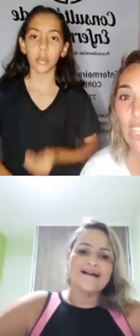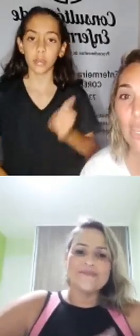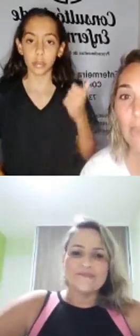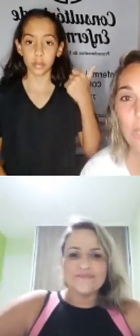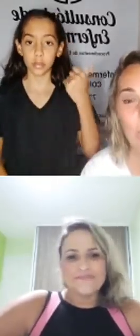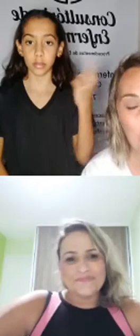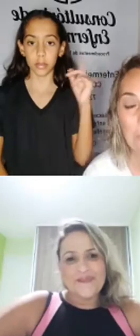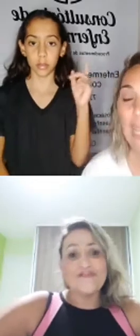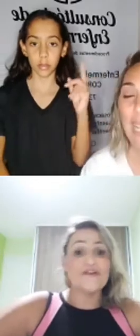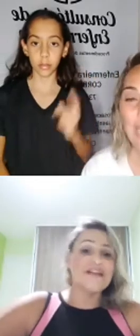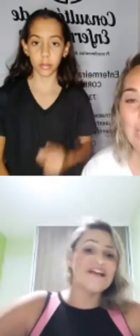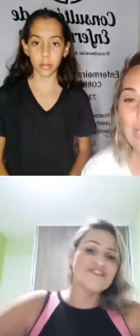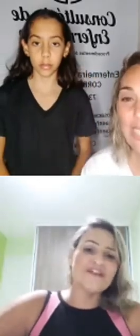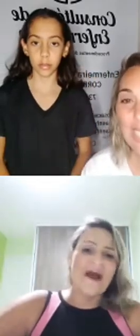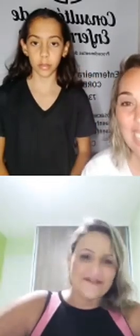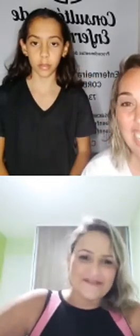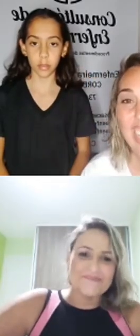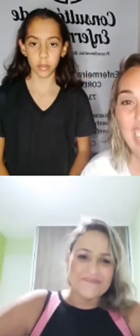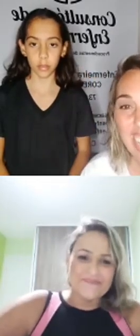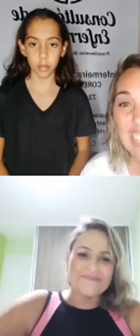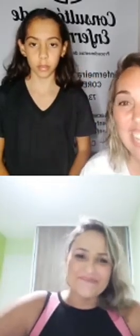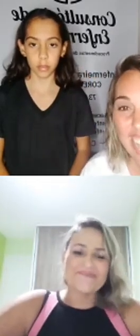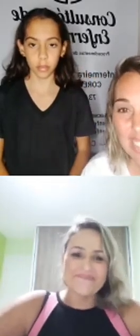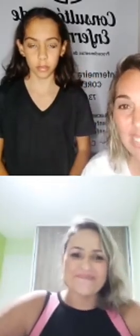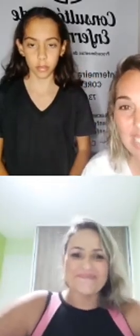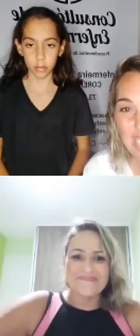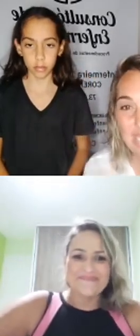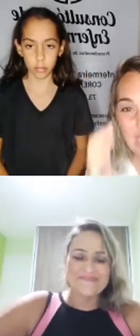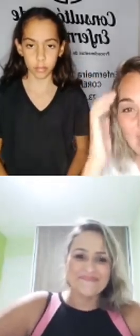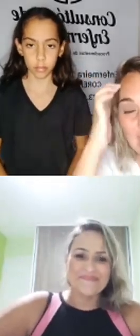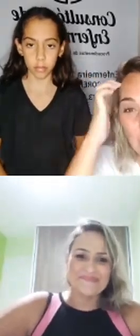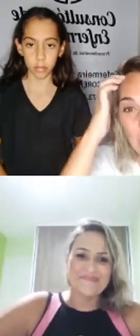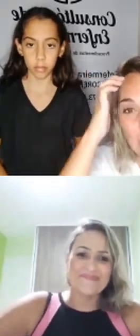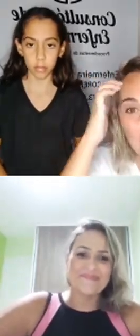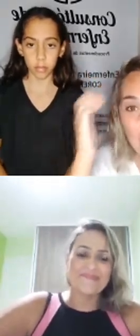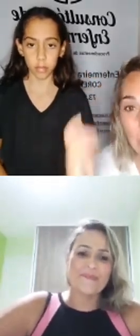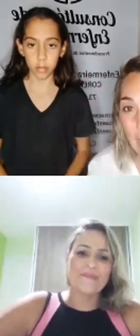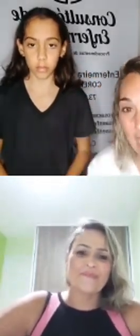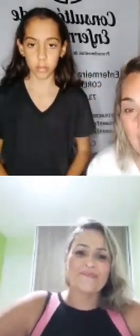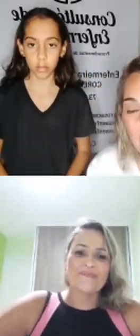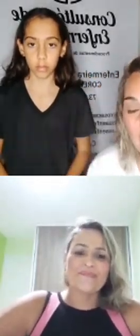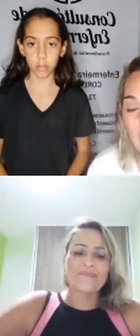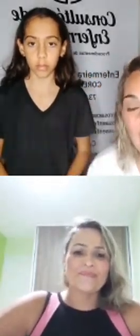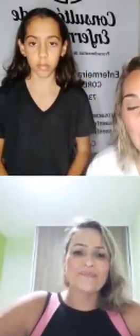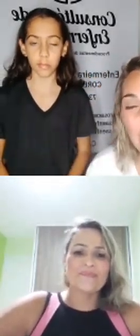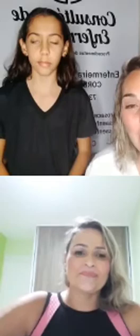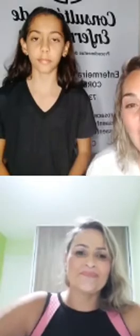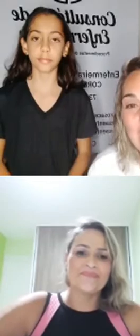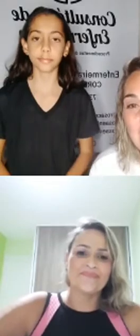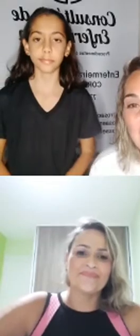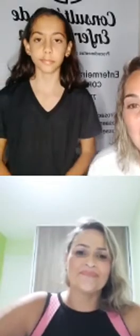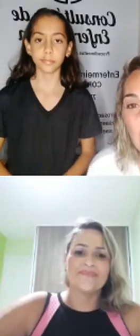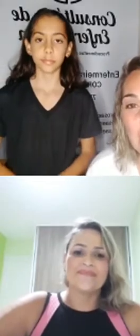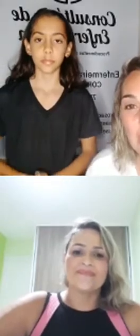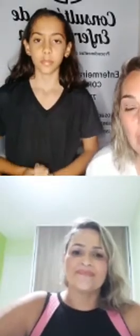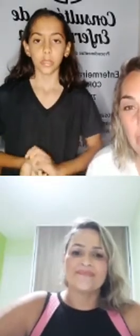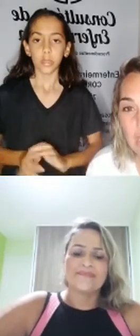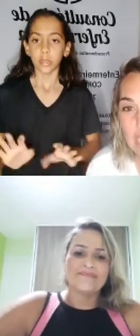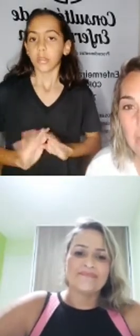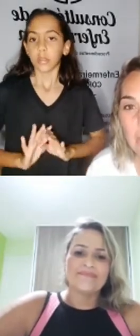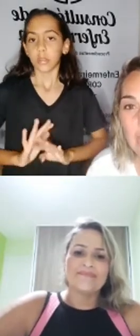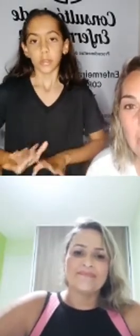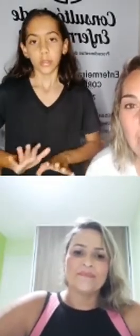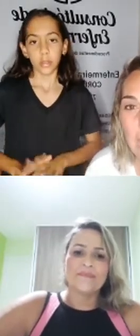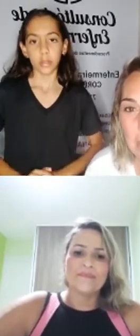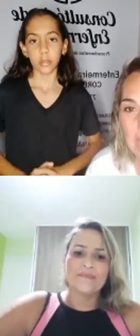não tínhamos... Que foi o test drive. Exato, a gente não tinha se programado para isso e acabou não registrando, mas eu ainda vou